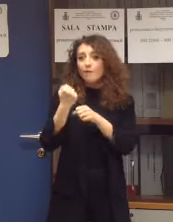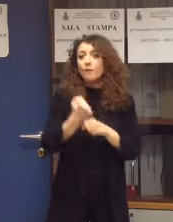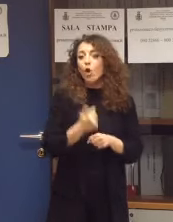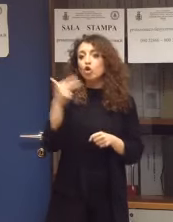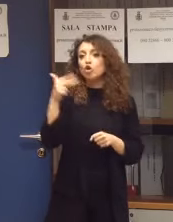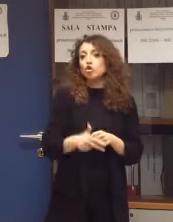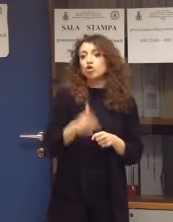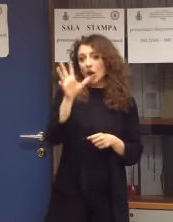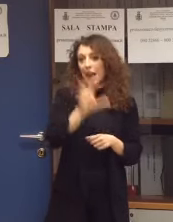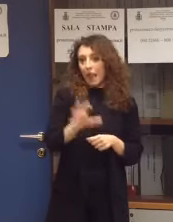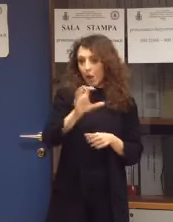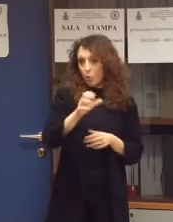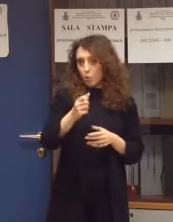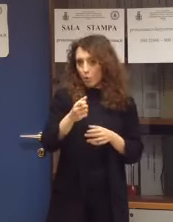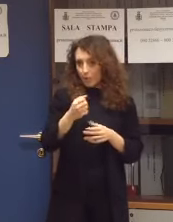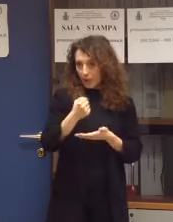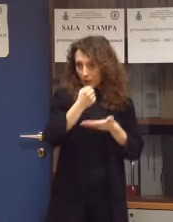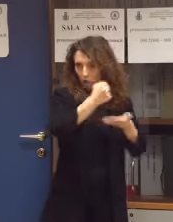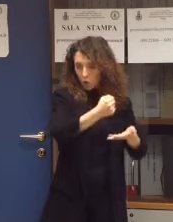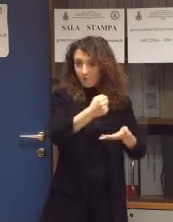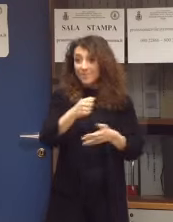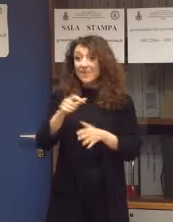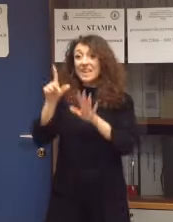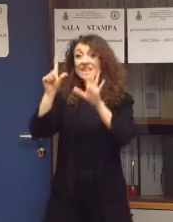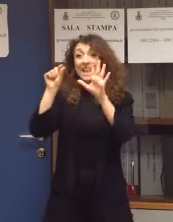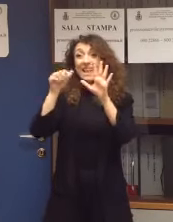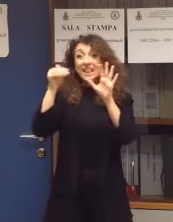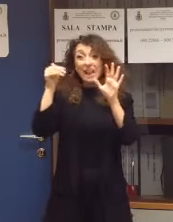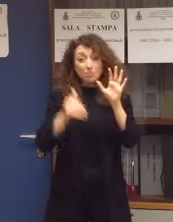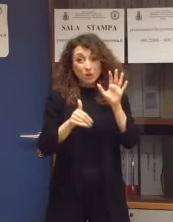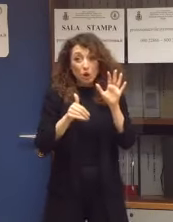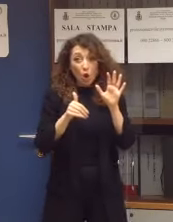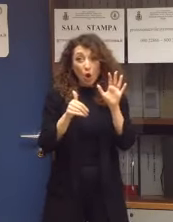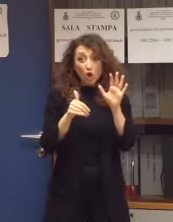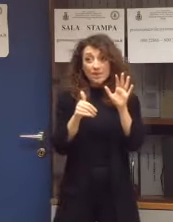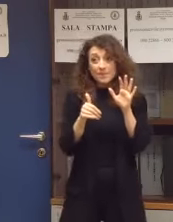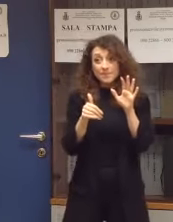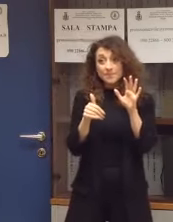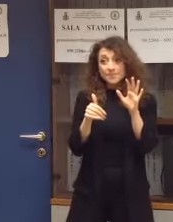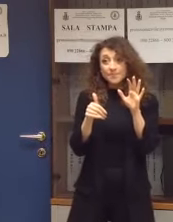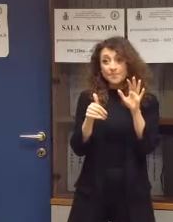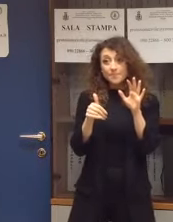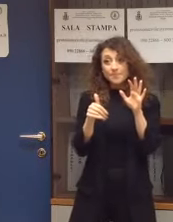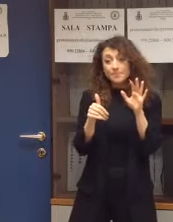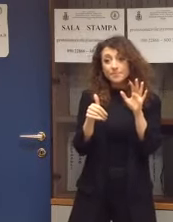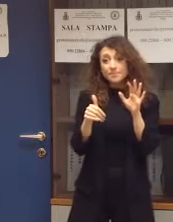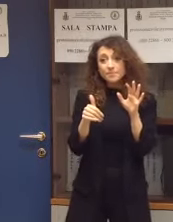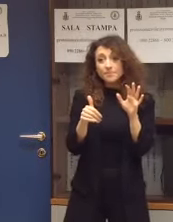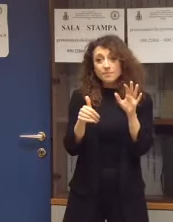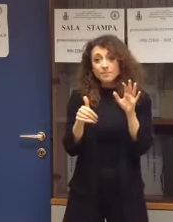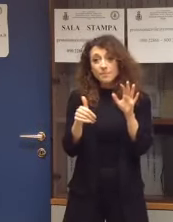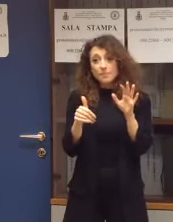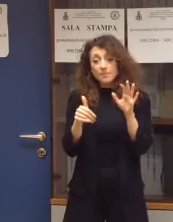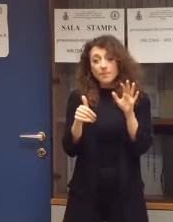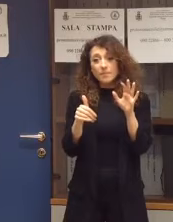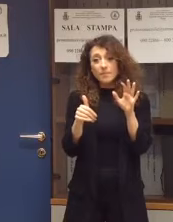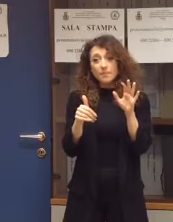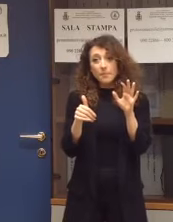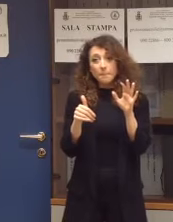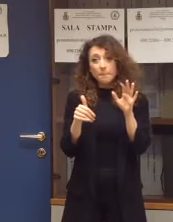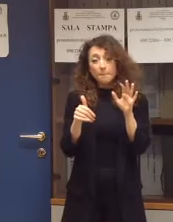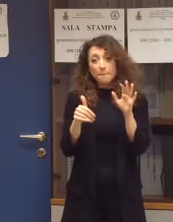Europeo, 70 milioni vengono presi sul